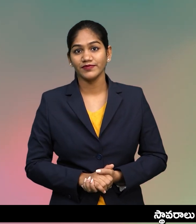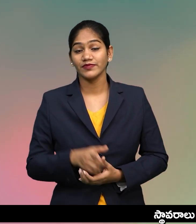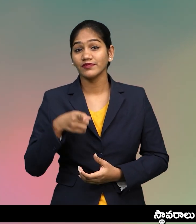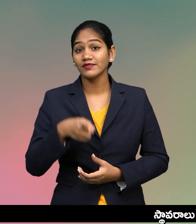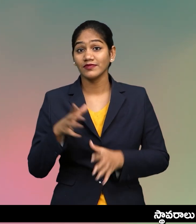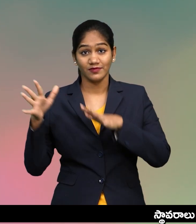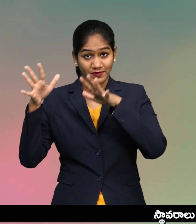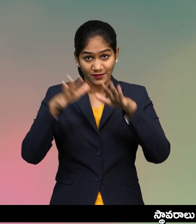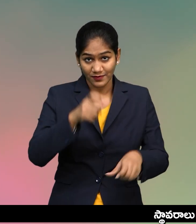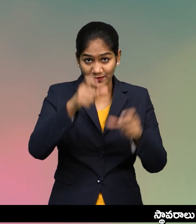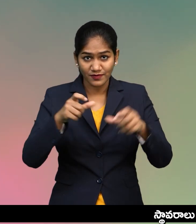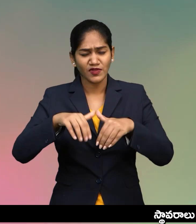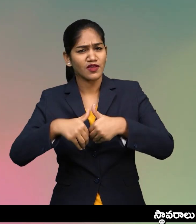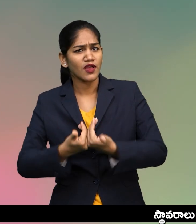స్థావరాలు ఎలా ప్రారంభమయ్యాయి,